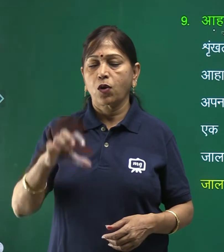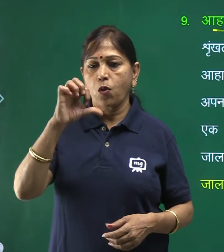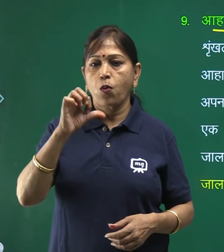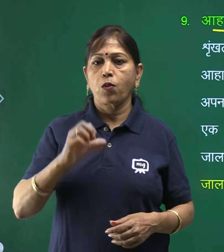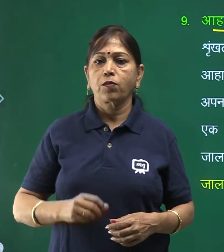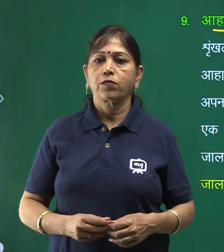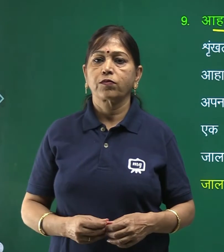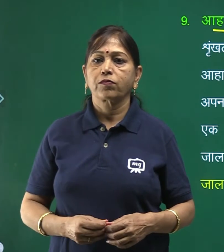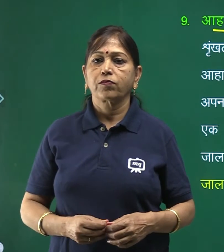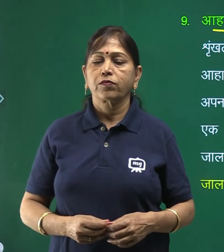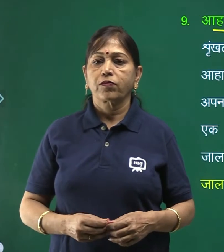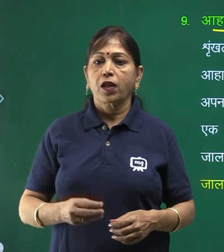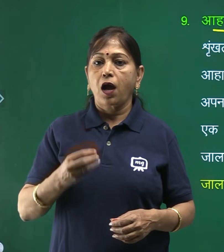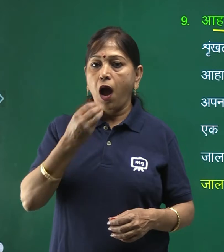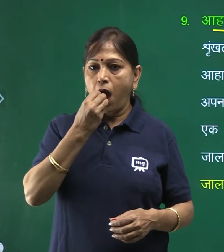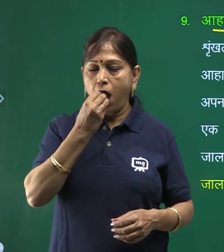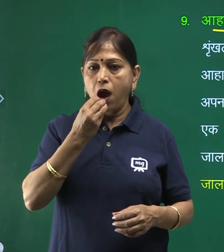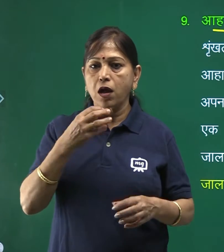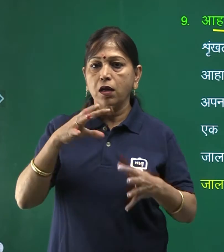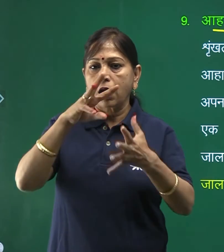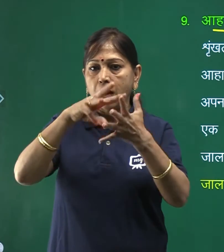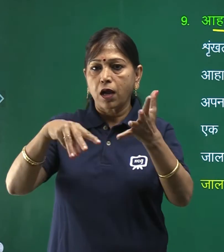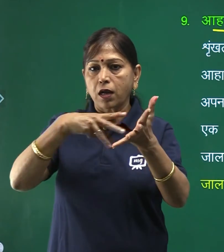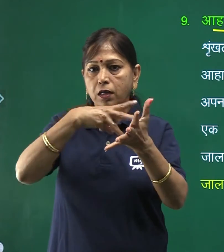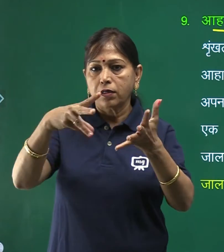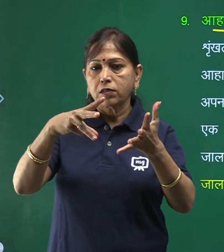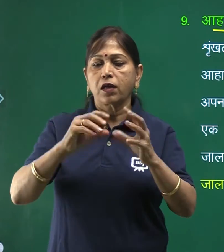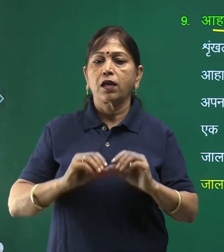9, आहार जाल,